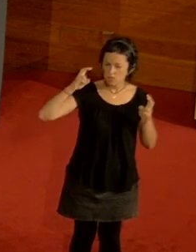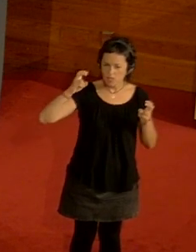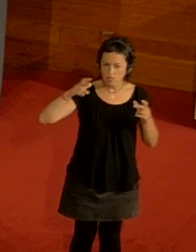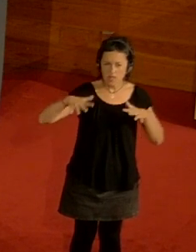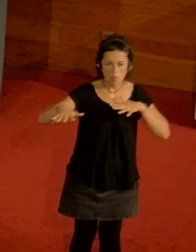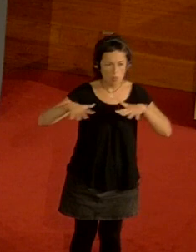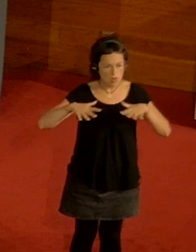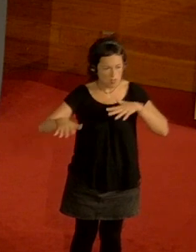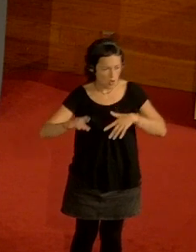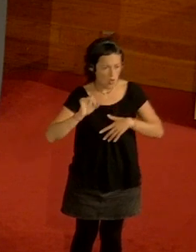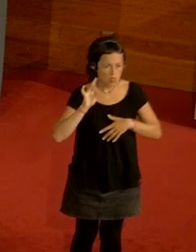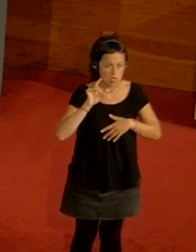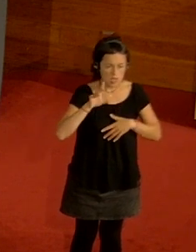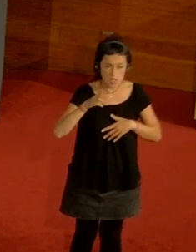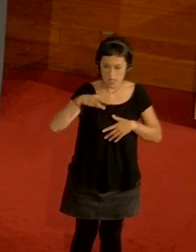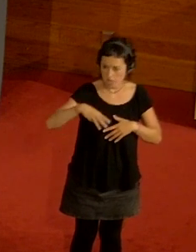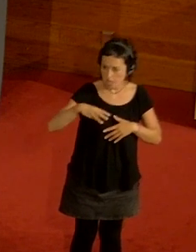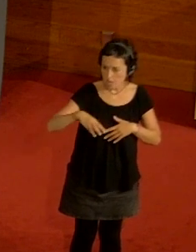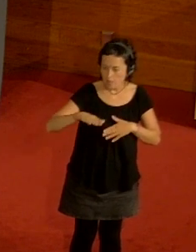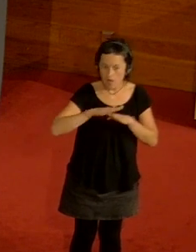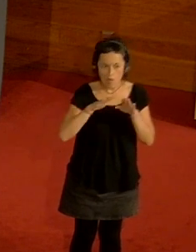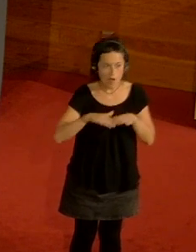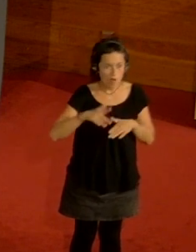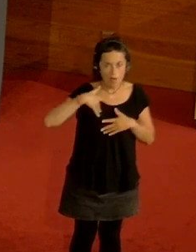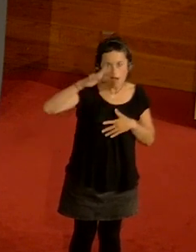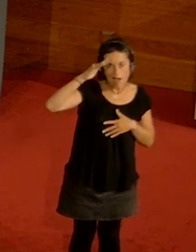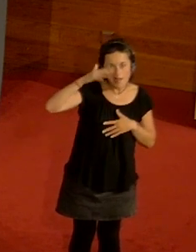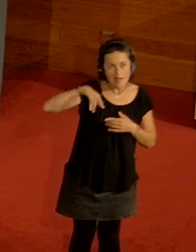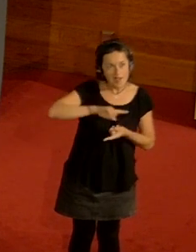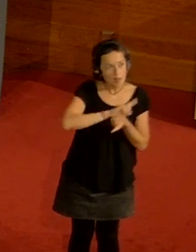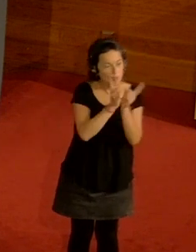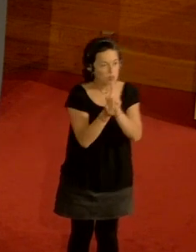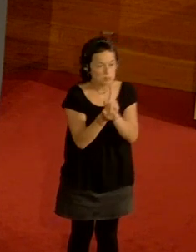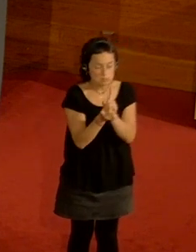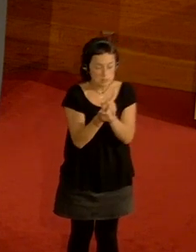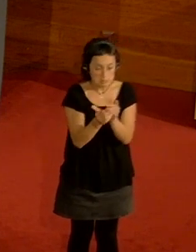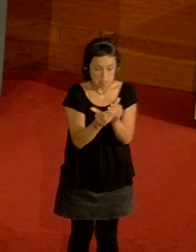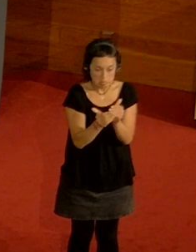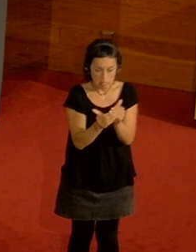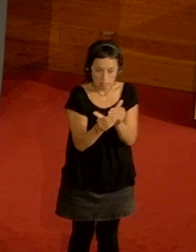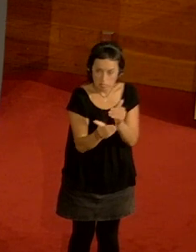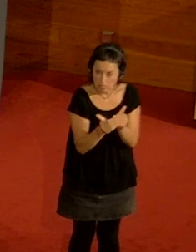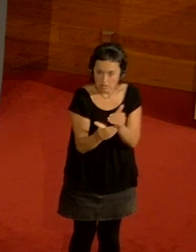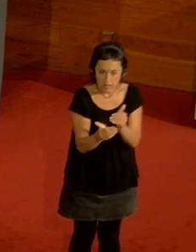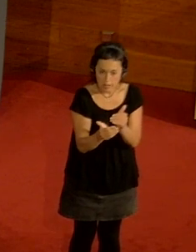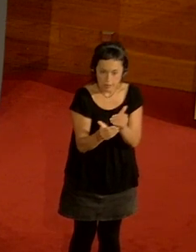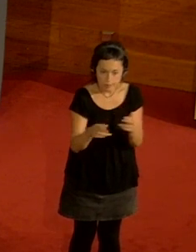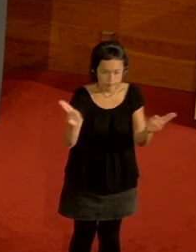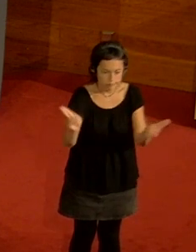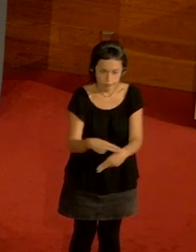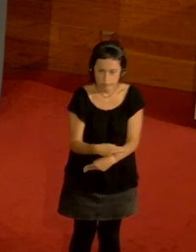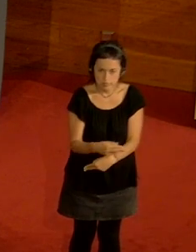15m parece que había una ilusión por transformar Y al poco tiempo eh eh la dimos por perdida muy